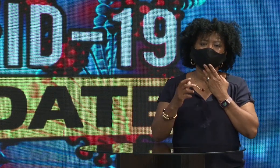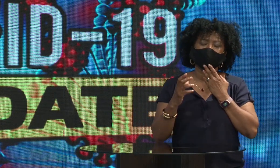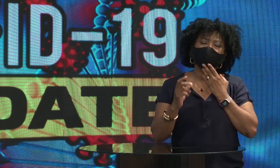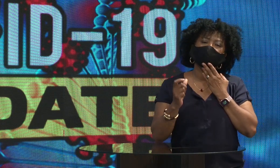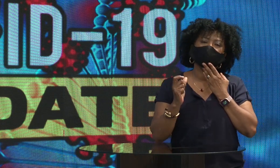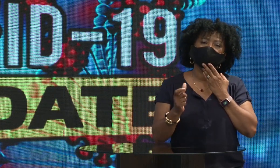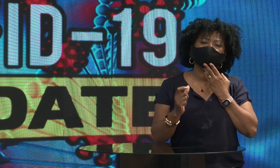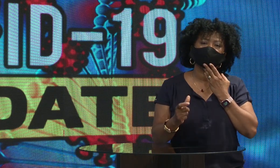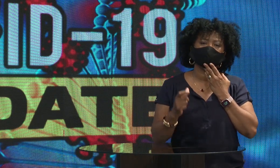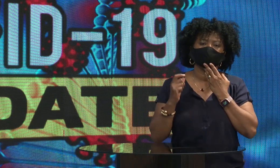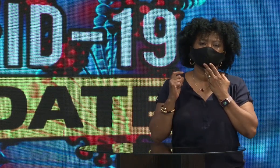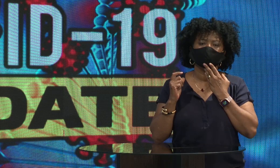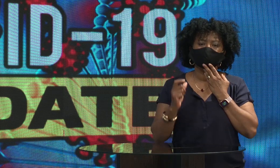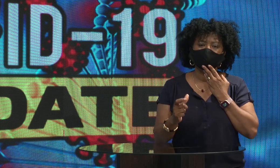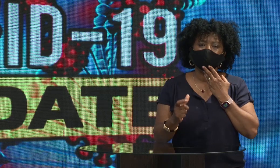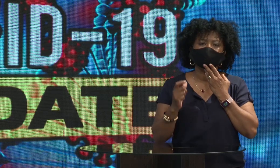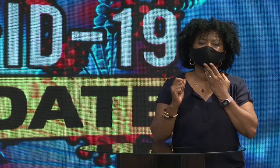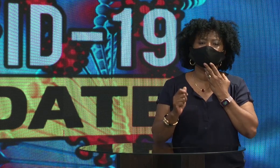hebben waarmee we deze